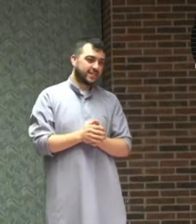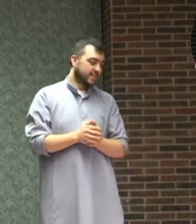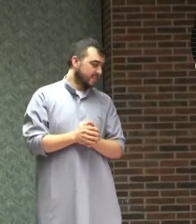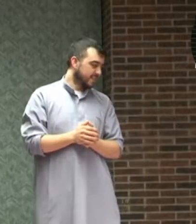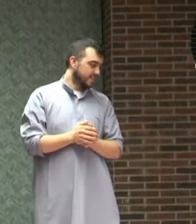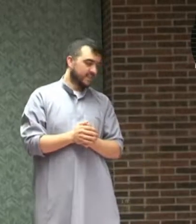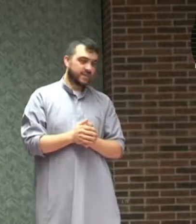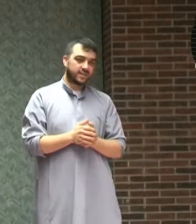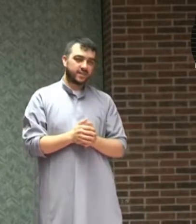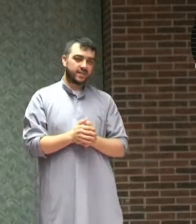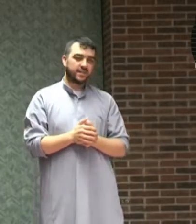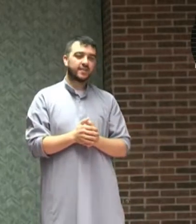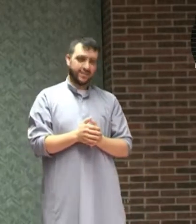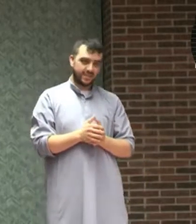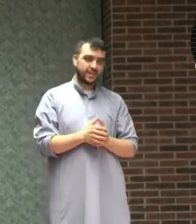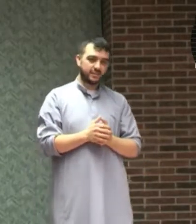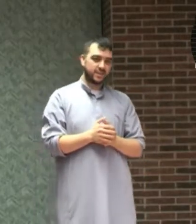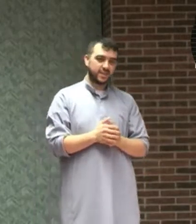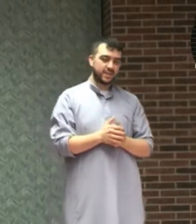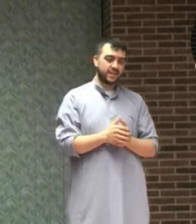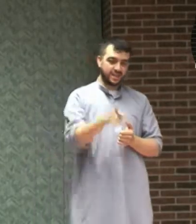pour la faute du mouton.